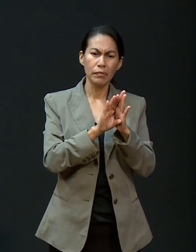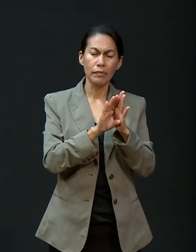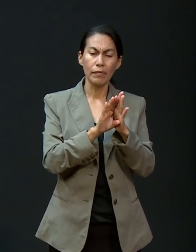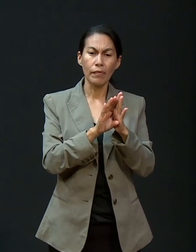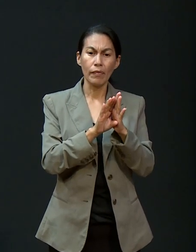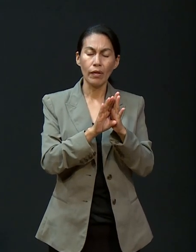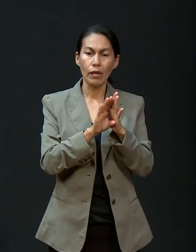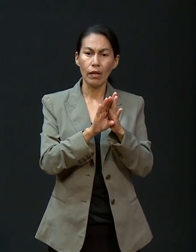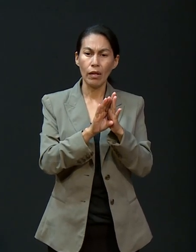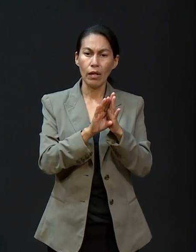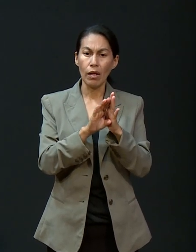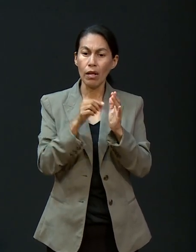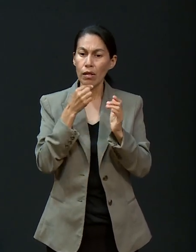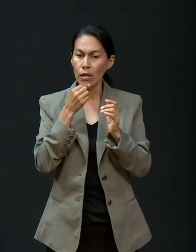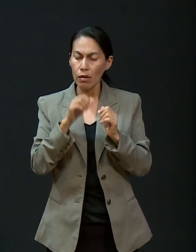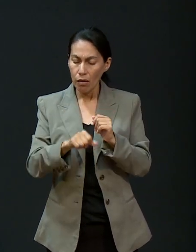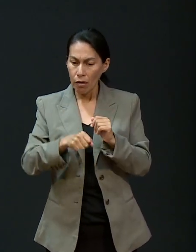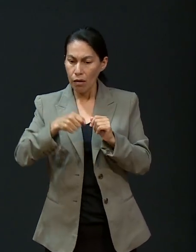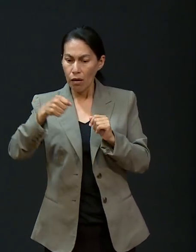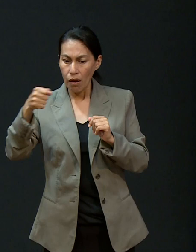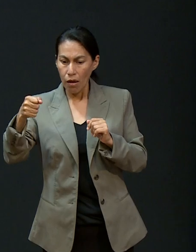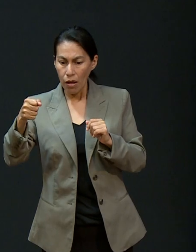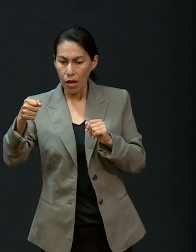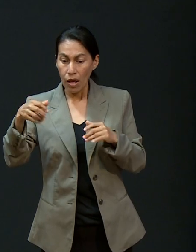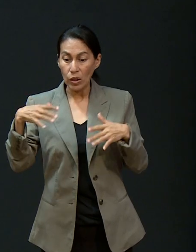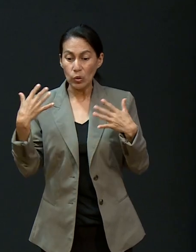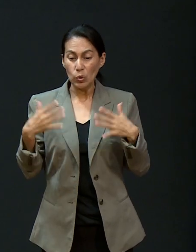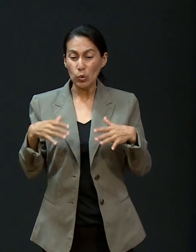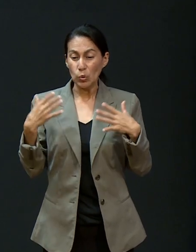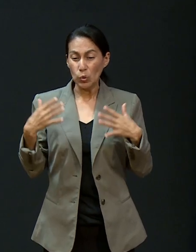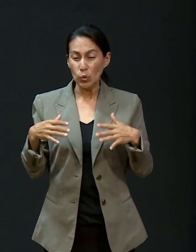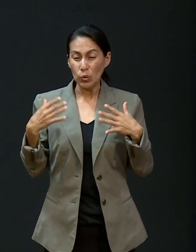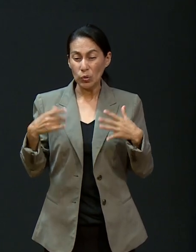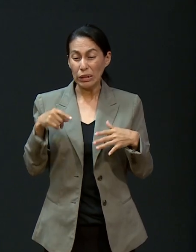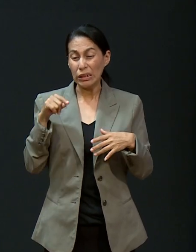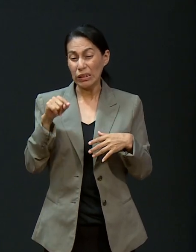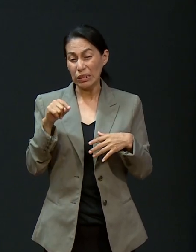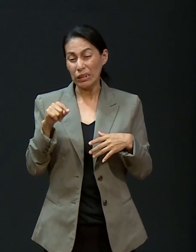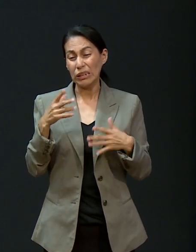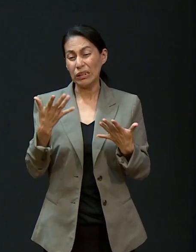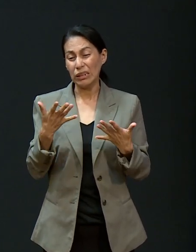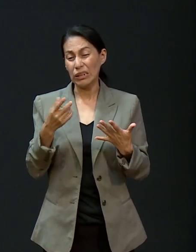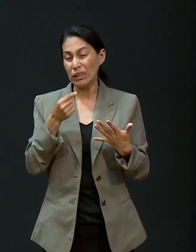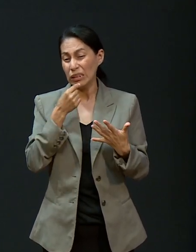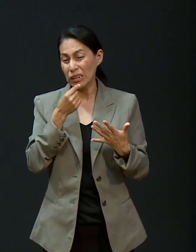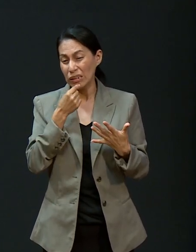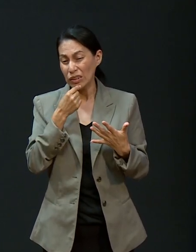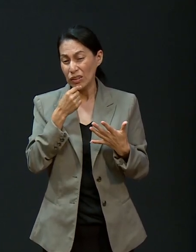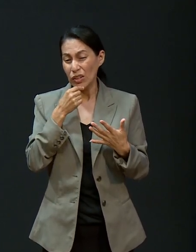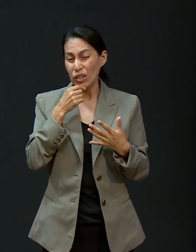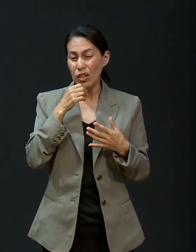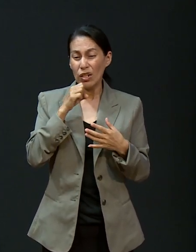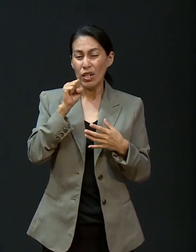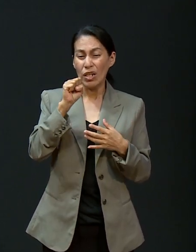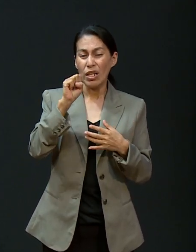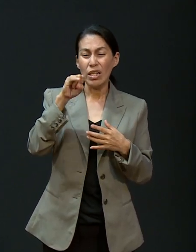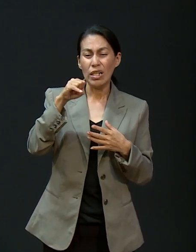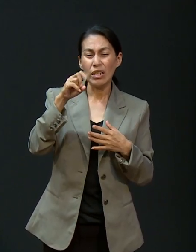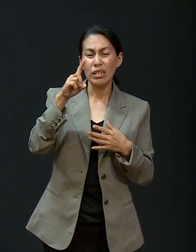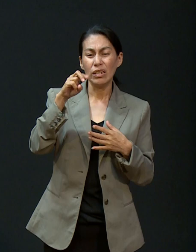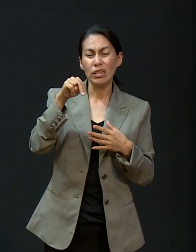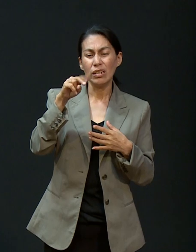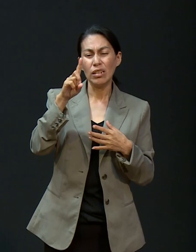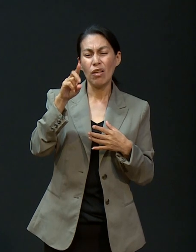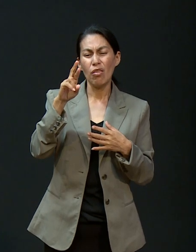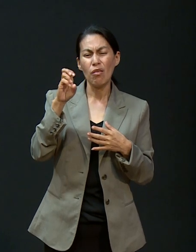llegamos en su cuarto, y él descubre, y mira la herida, y me dice, aquí tiene señales que está con